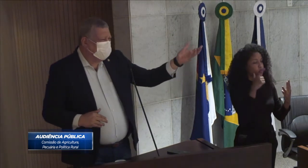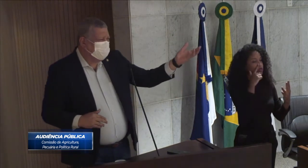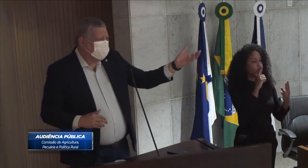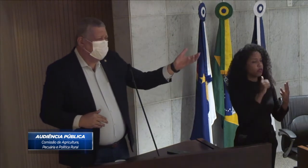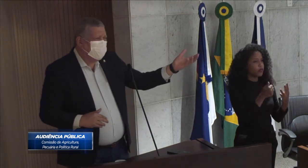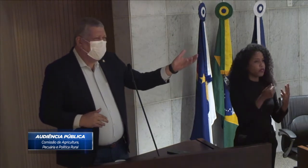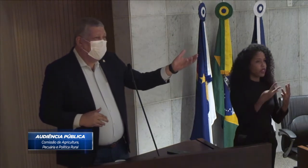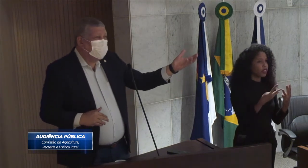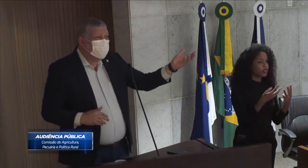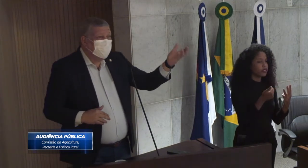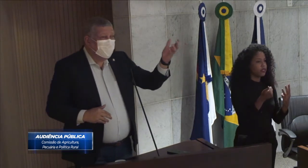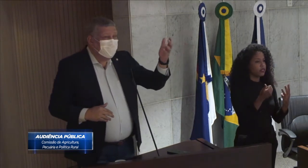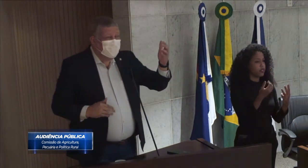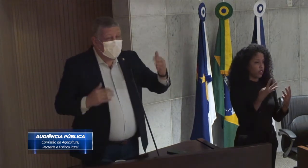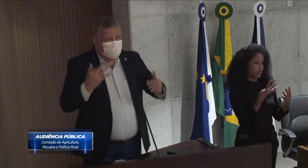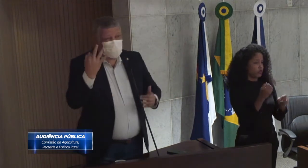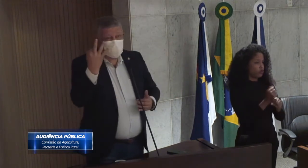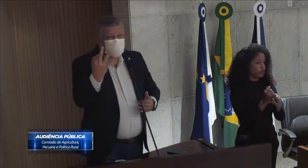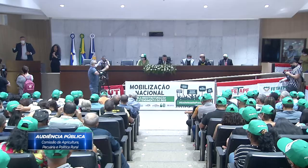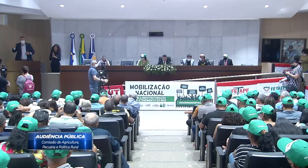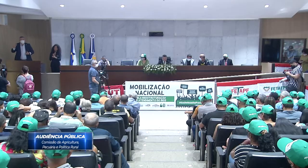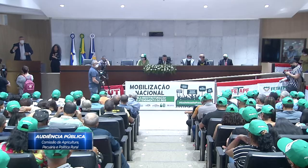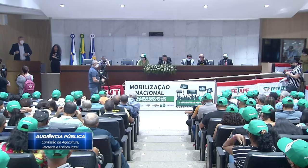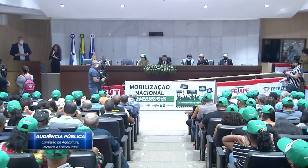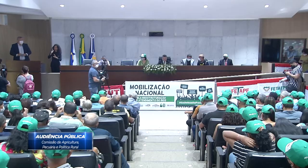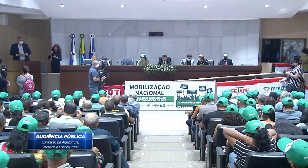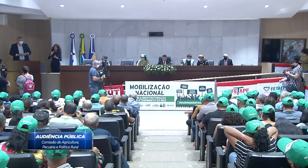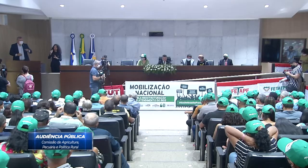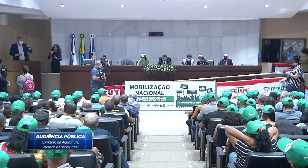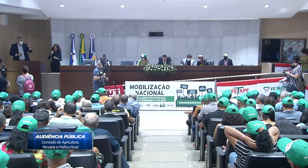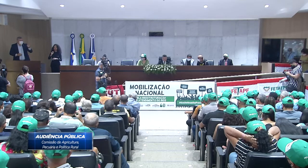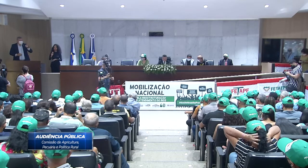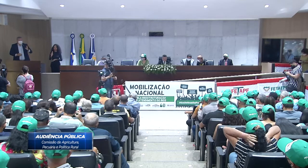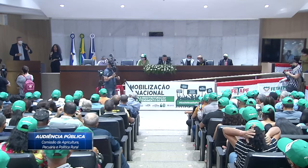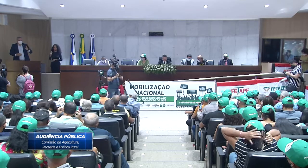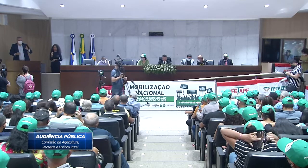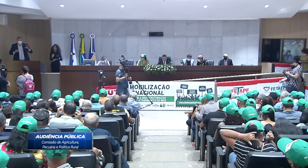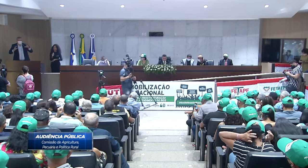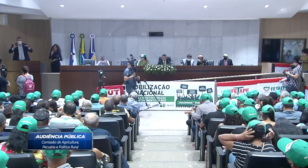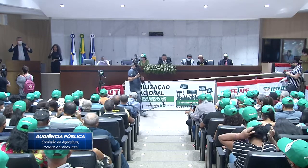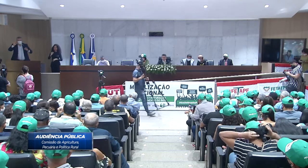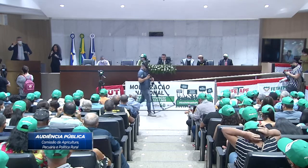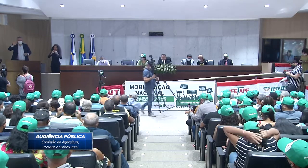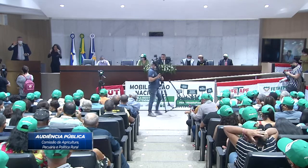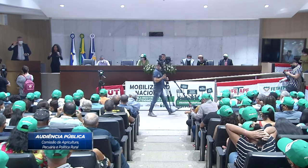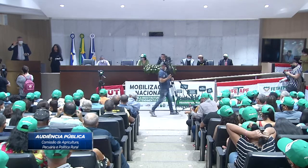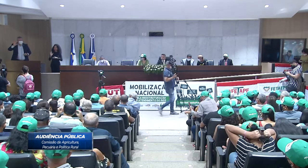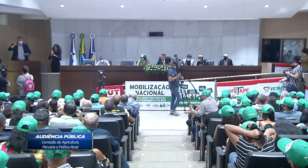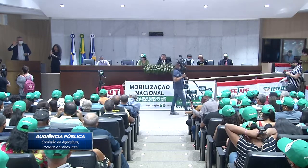anos, 14 anos atrás, que faz parte da Seguridade, que é o SUAS, que é o Sistema Único de Assistência Social. Portanto, esses